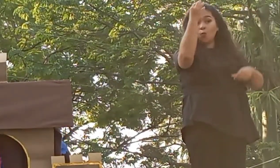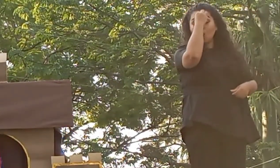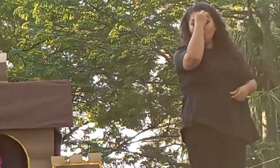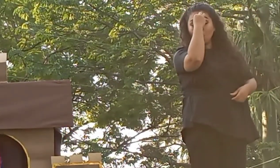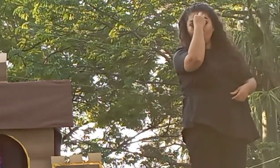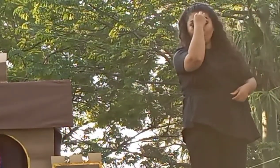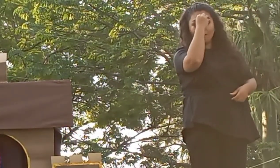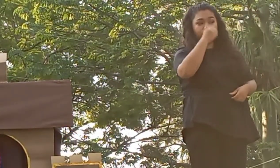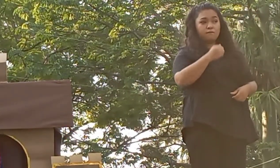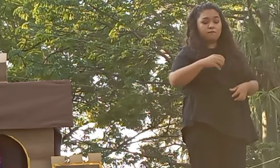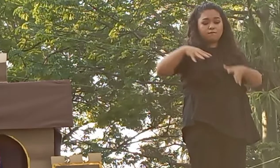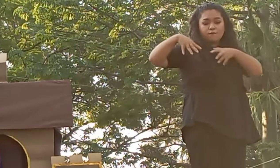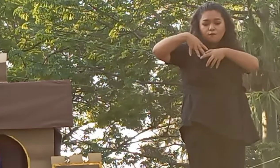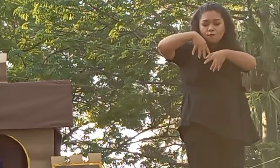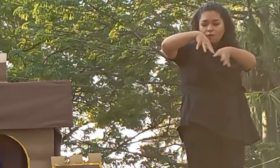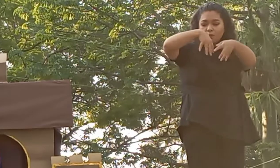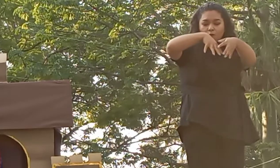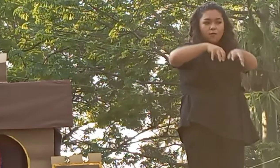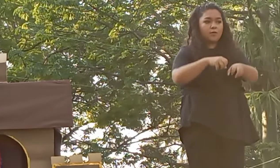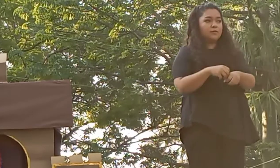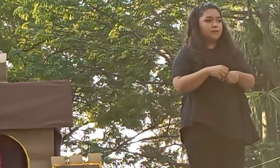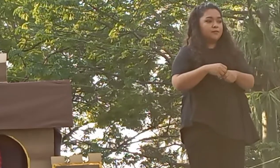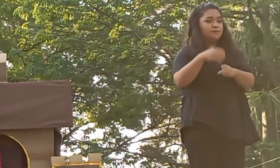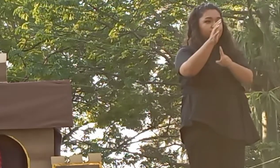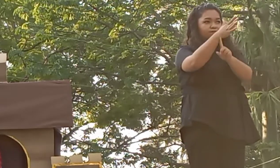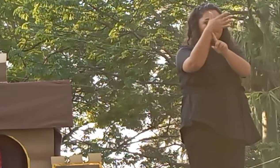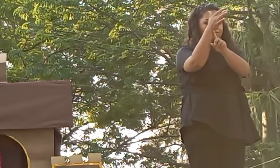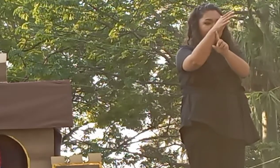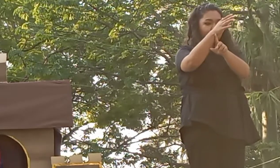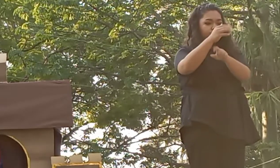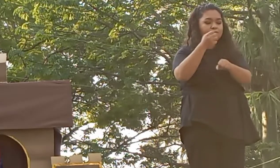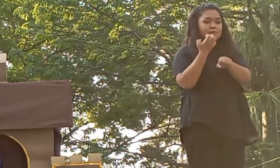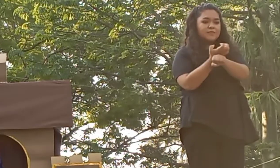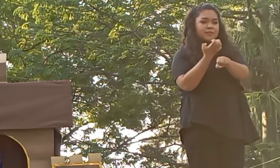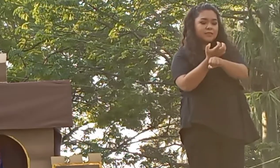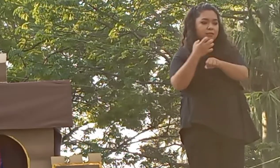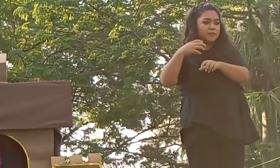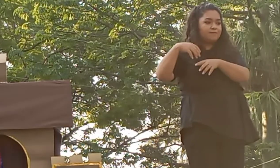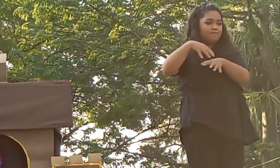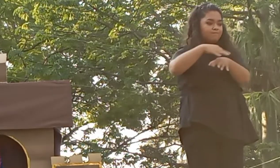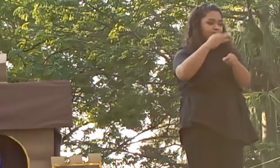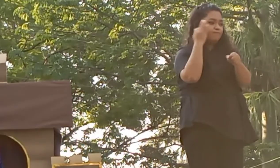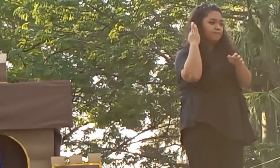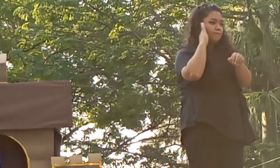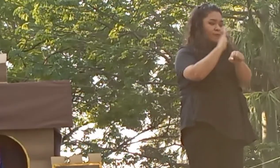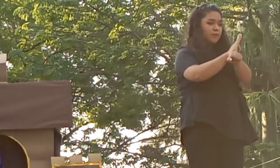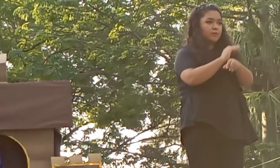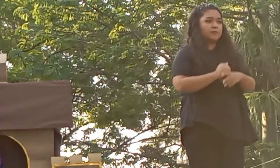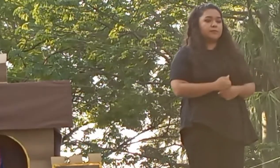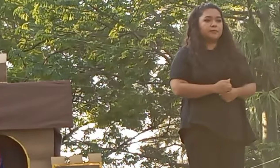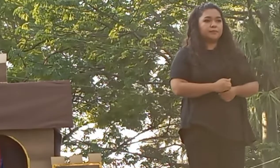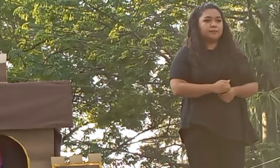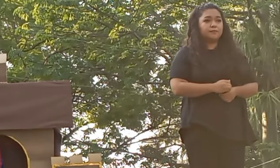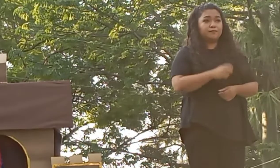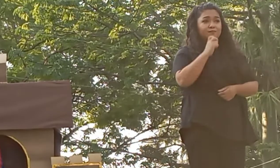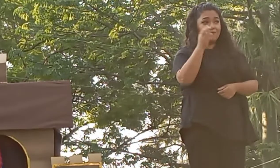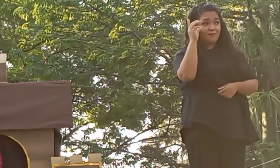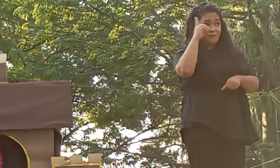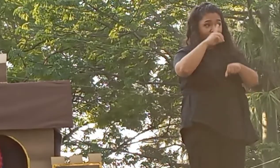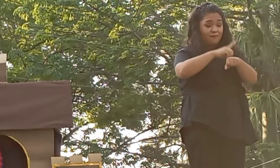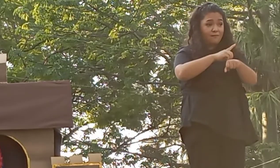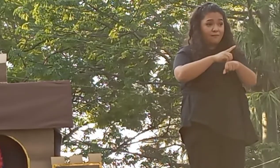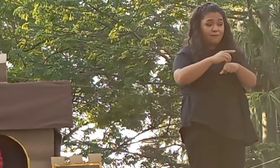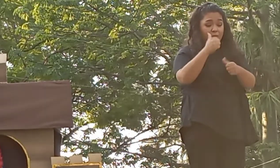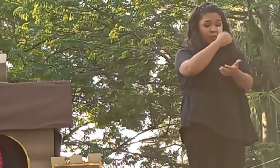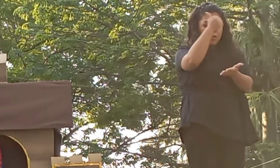señalamiento. Soy un puente de comunicación, cuento con alguna formación, sin embargo, pues bueno, podría decir que